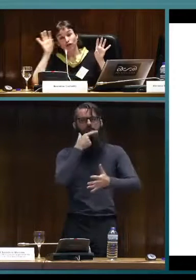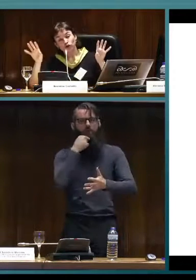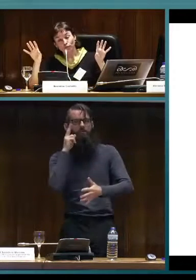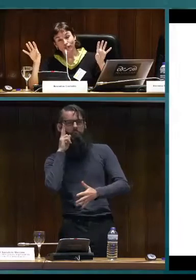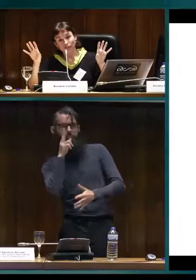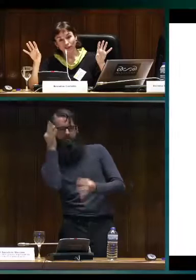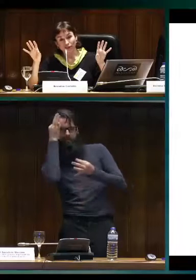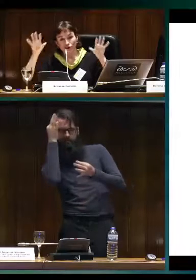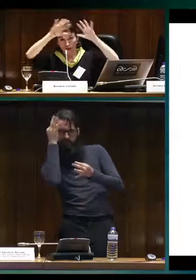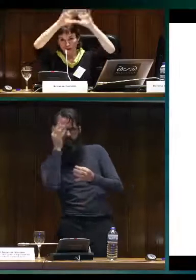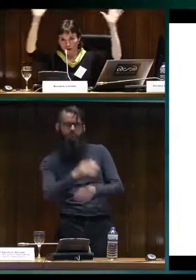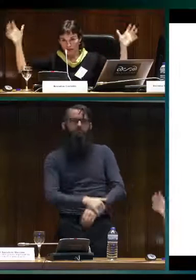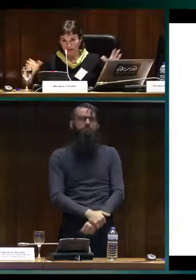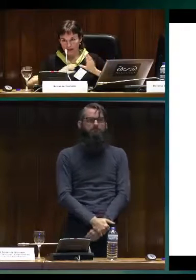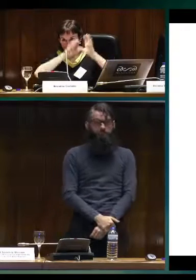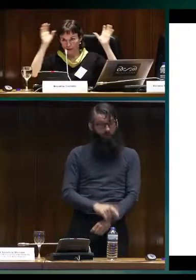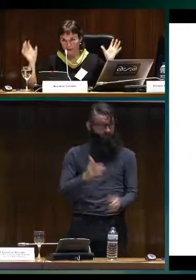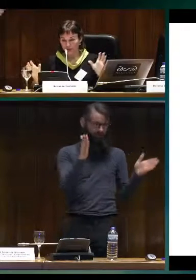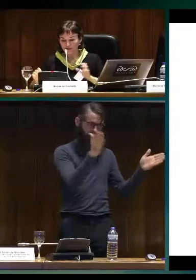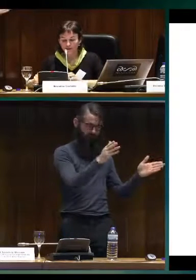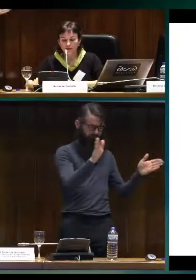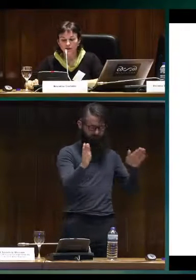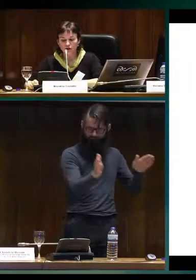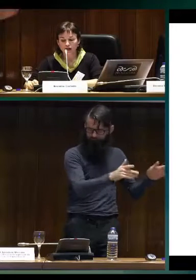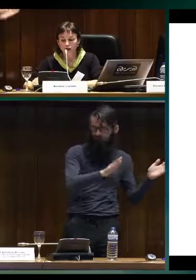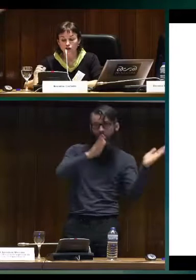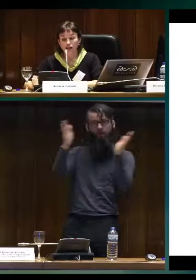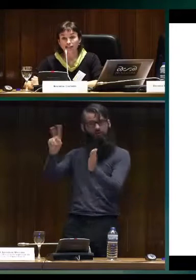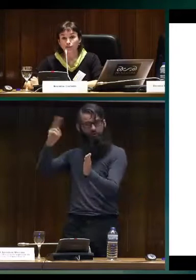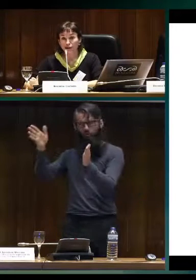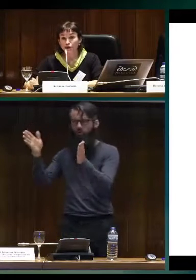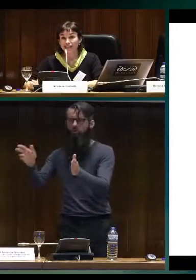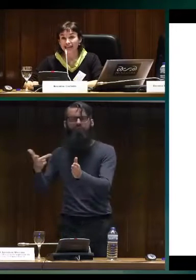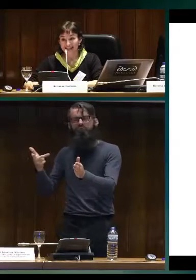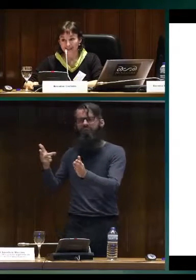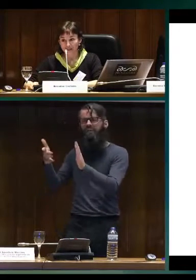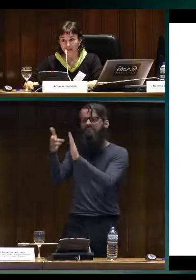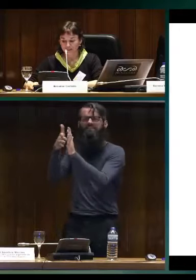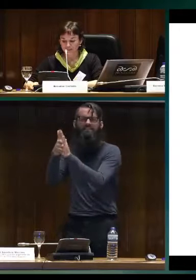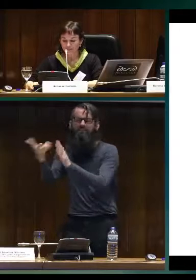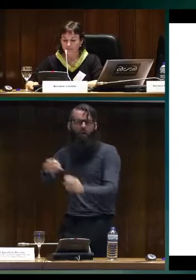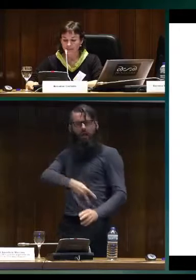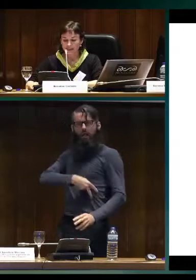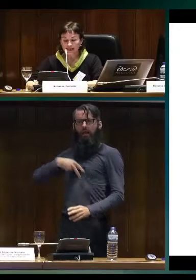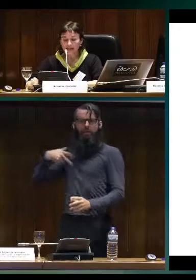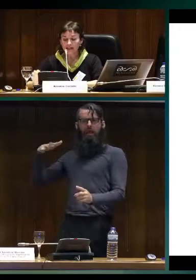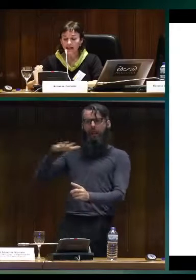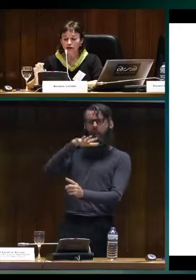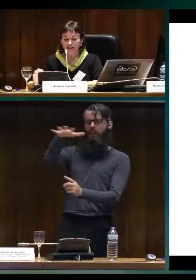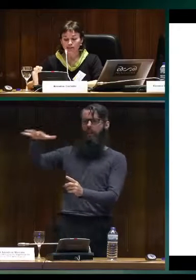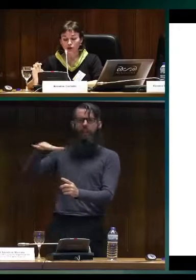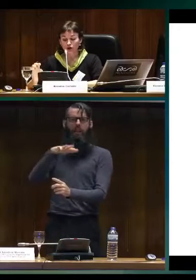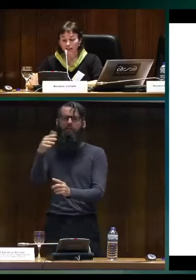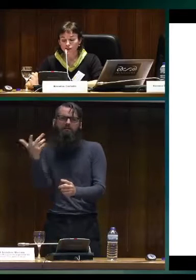Sí, el otro tipo de interpretación dentro del concepto de referencia impersonal son las interpretaciones genéricas. Y aquí